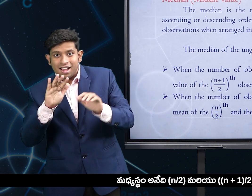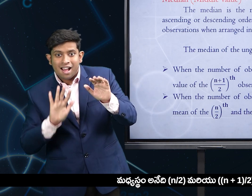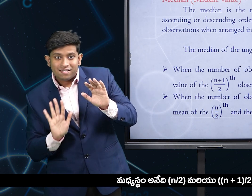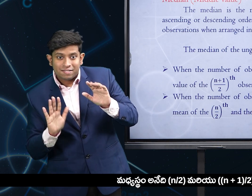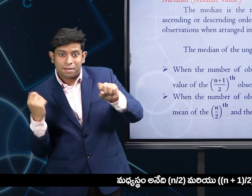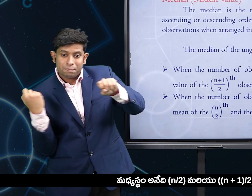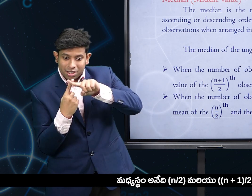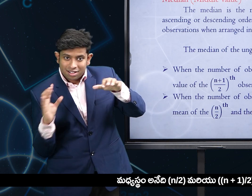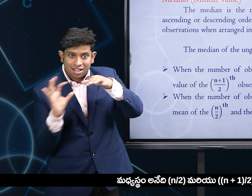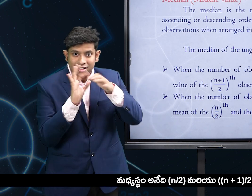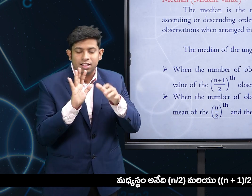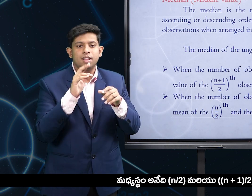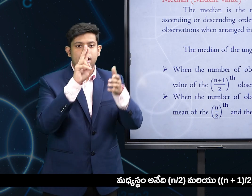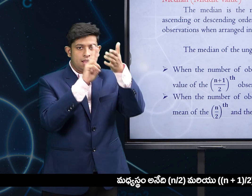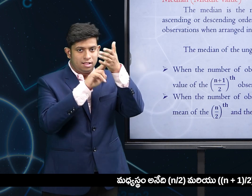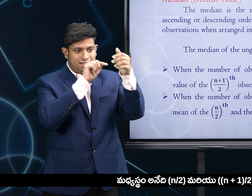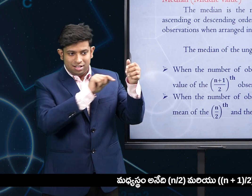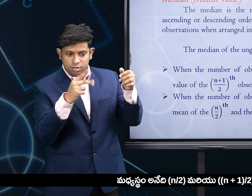n+1/2 పరిశీలన యొక్క సగటు.